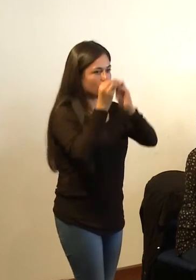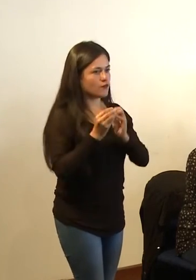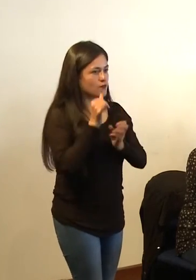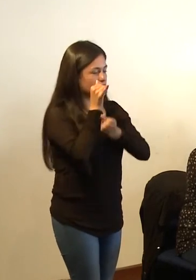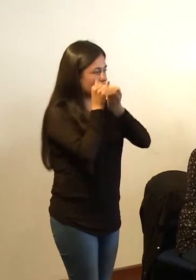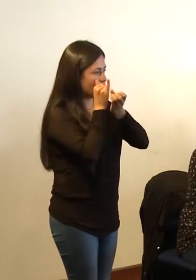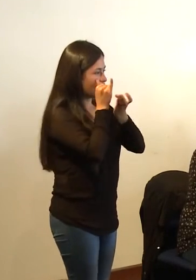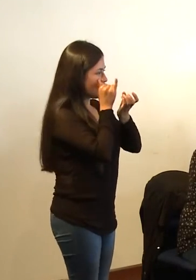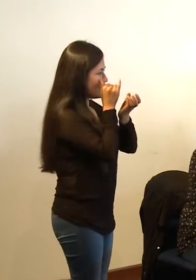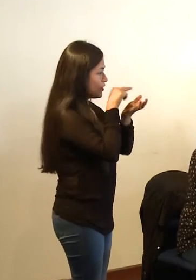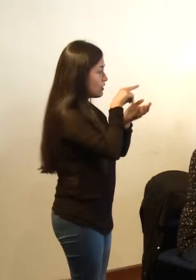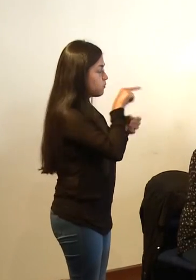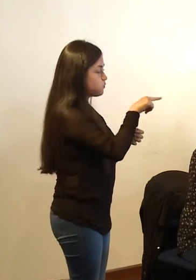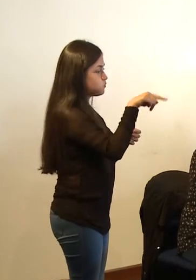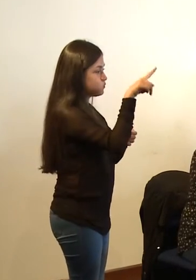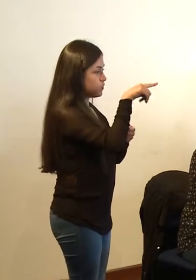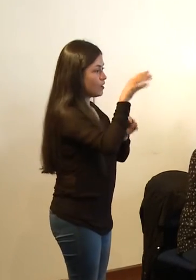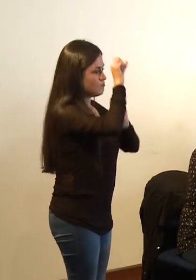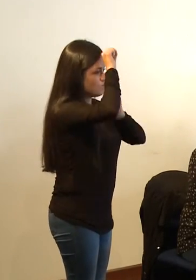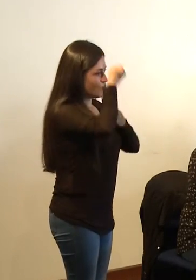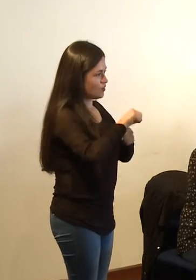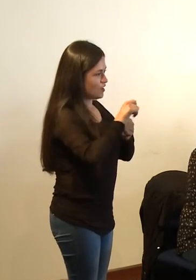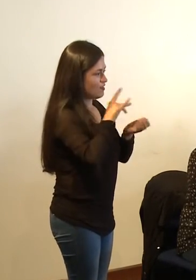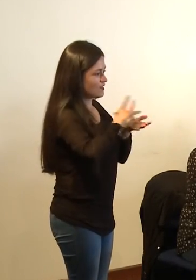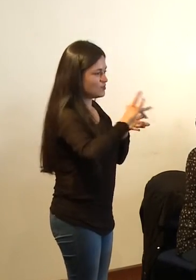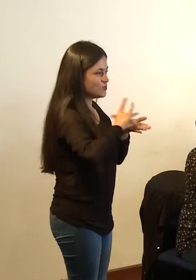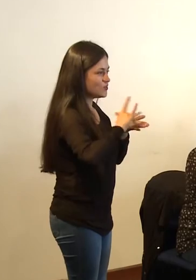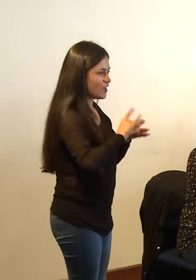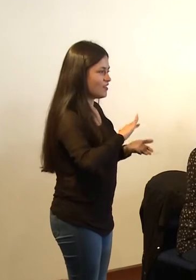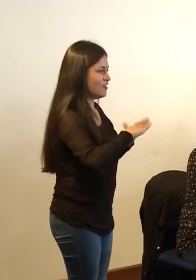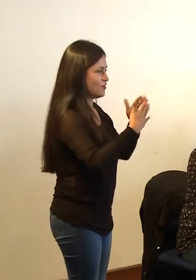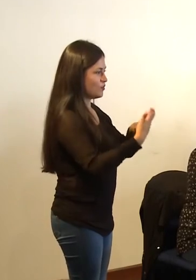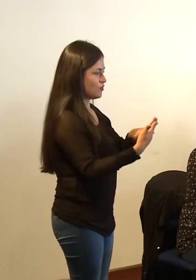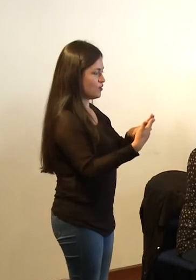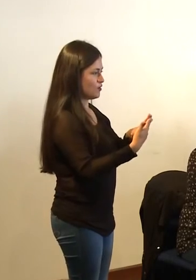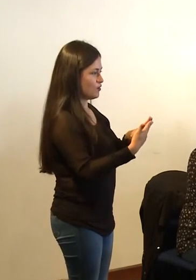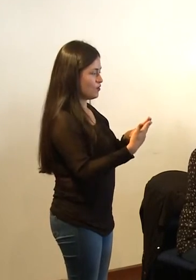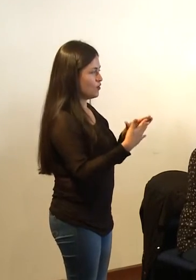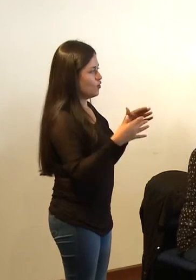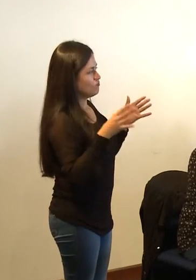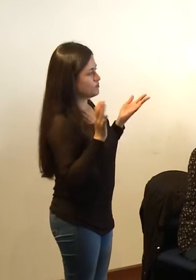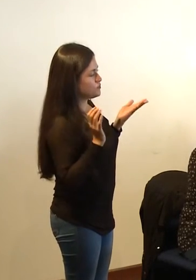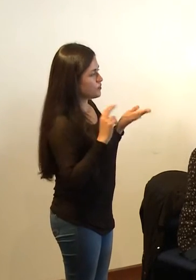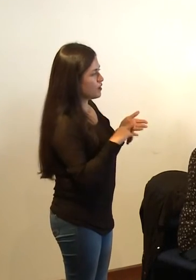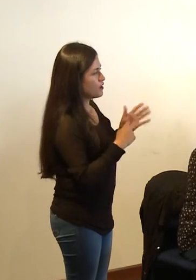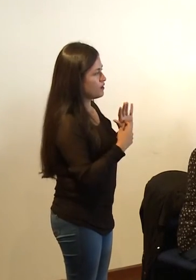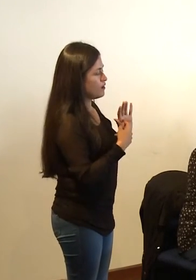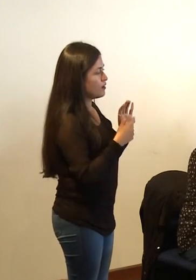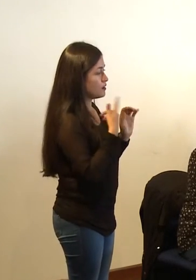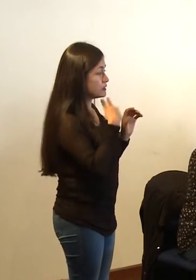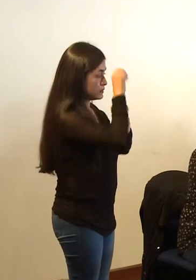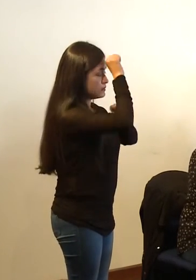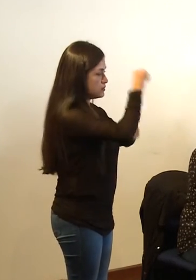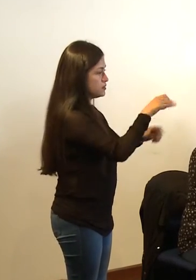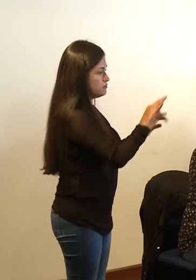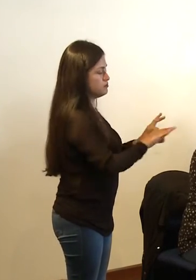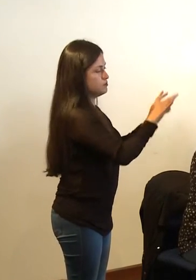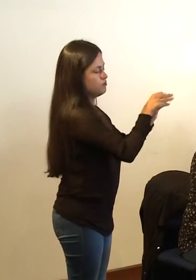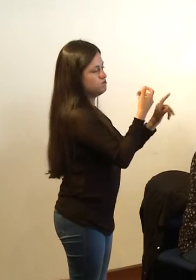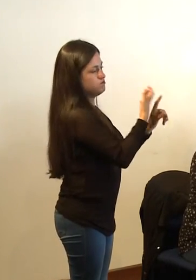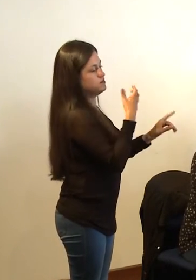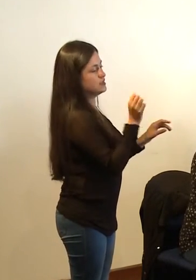está lo potente de la emergencia de lo comunitario. O sea, y me parece muy potente